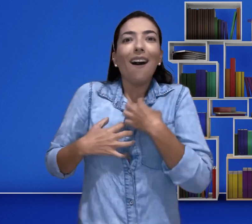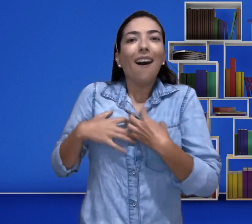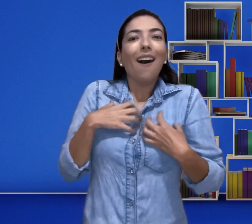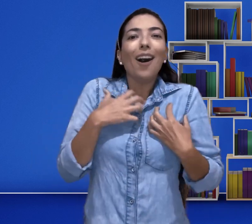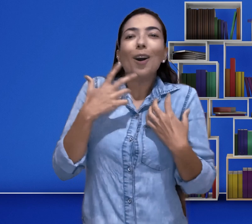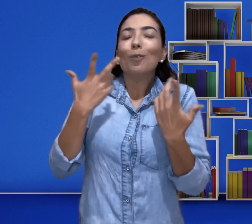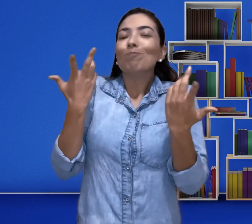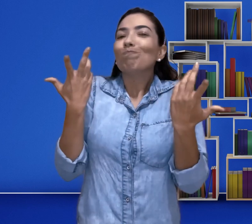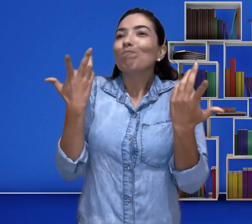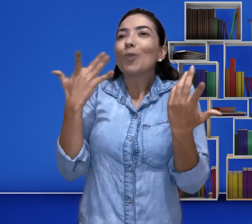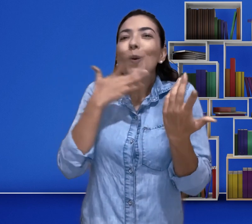música.